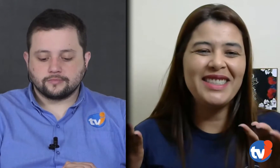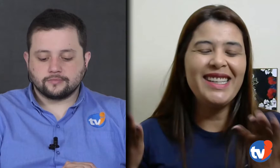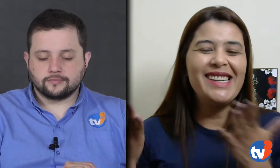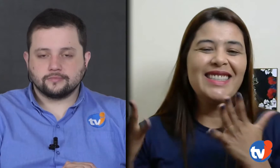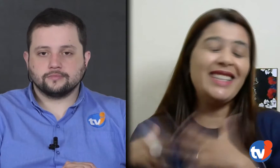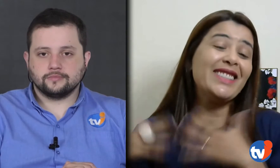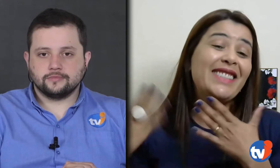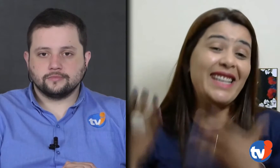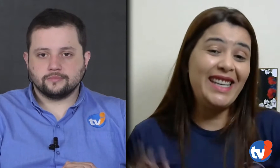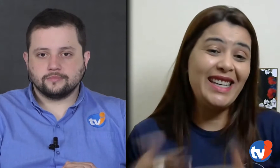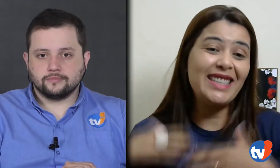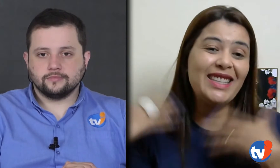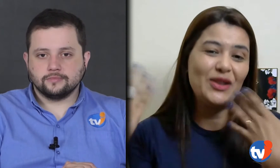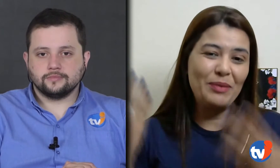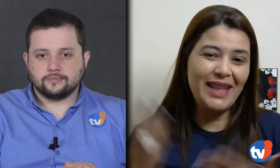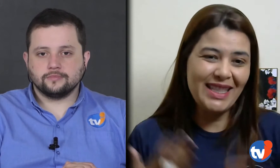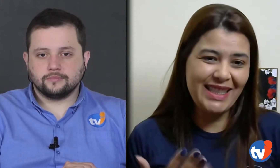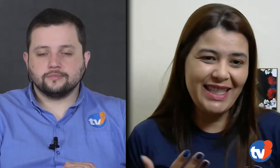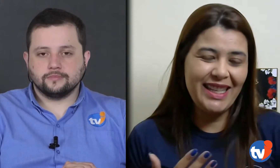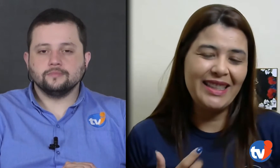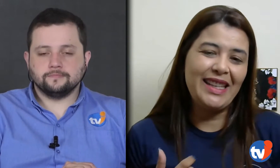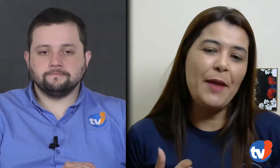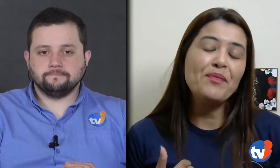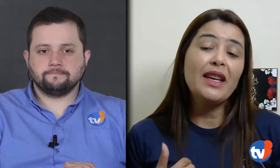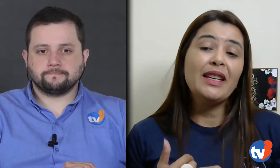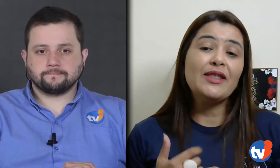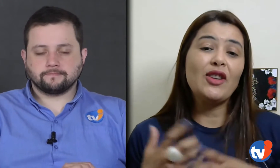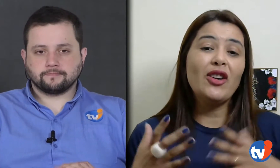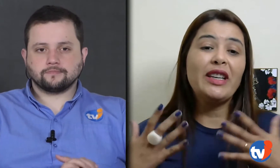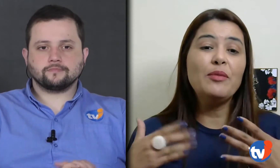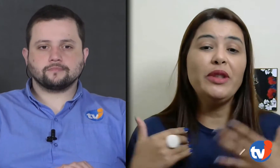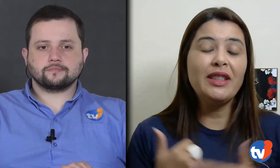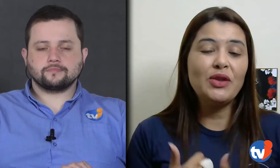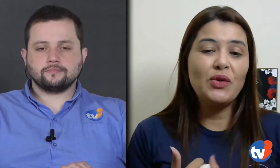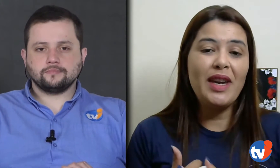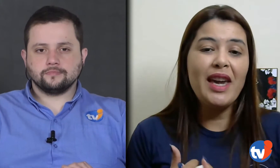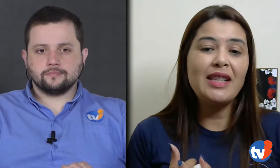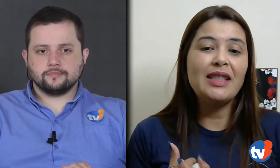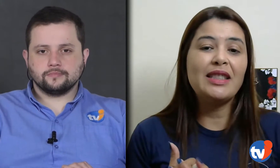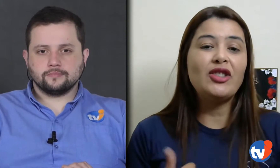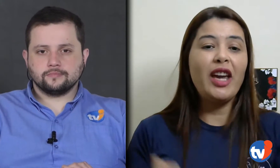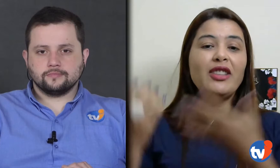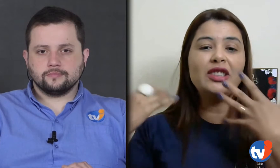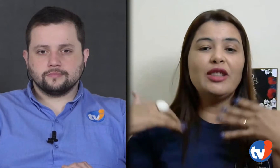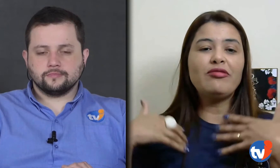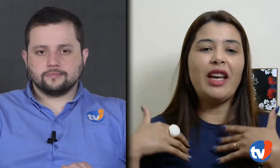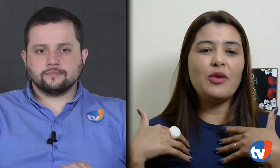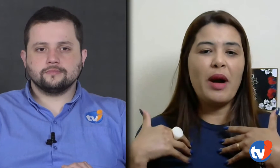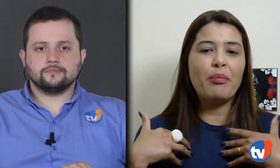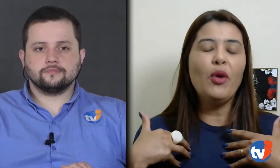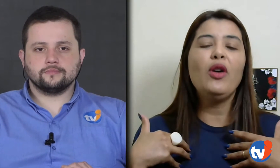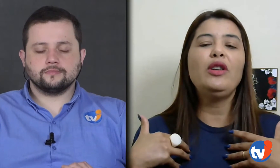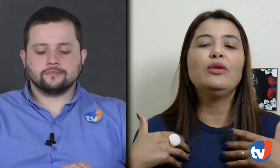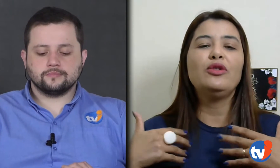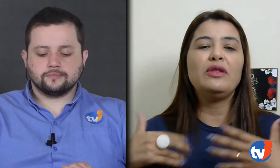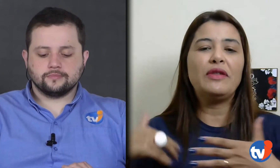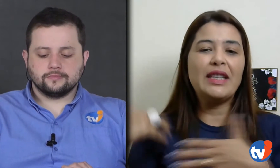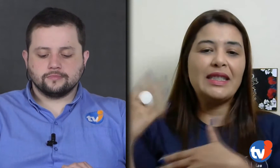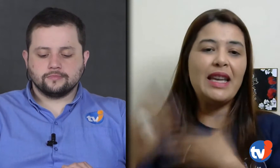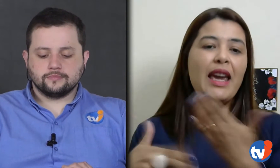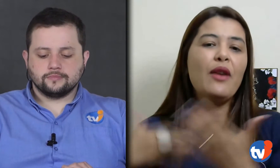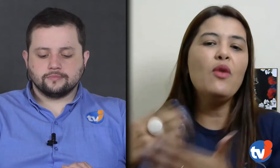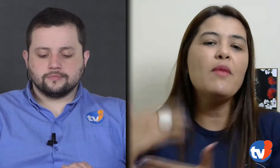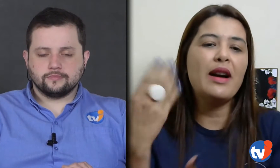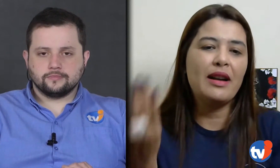lei seja seguida, seja obedecida, né? Só que muitas vezes a gente não tem um apoio